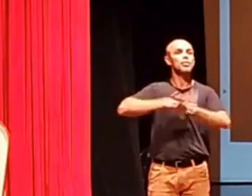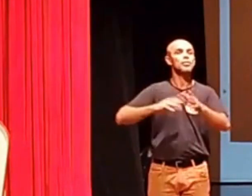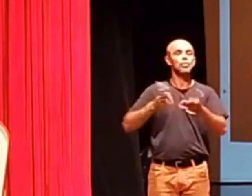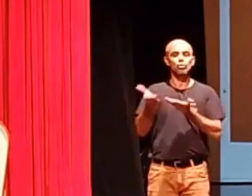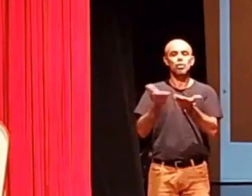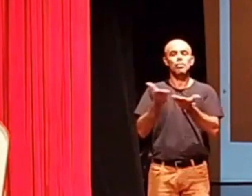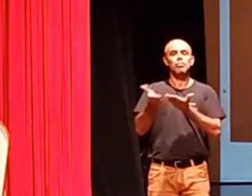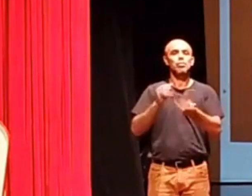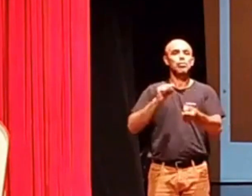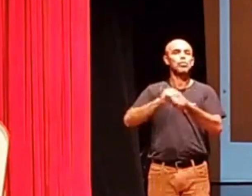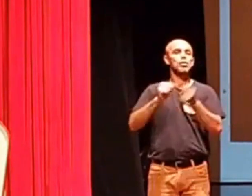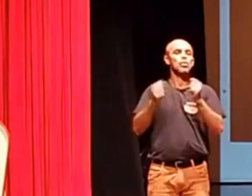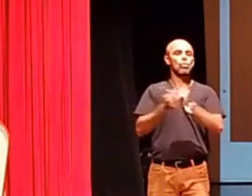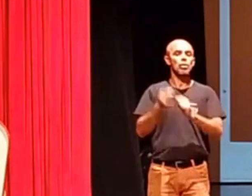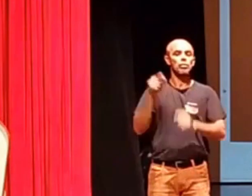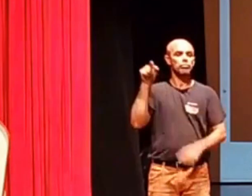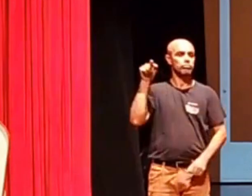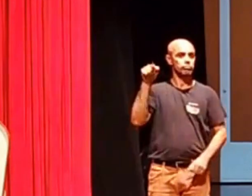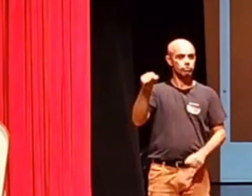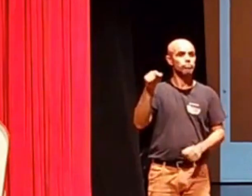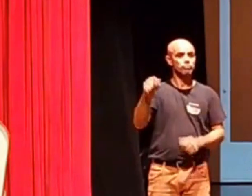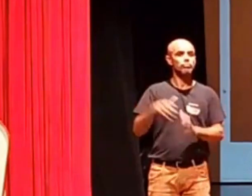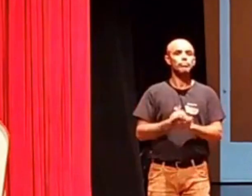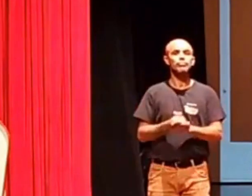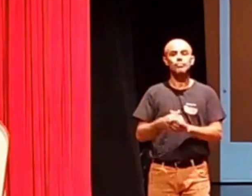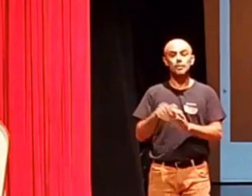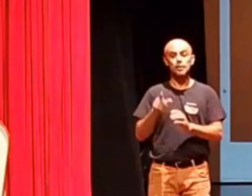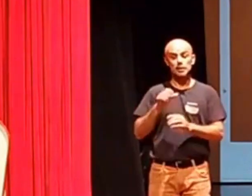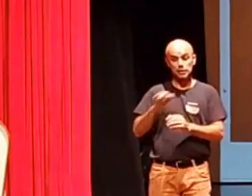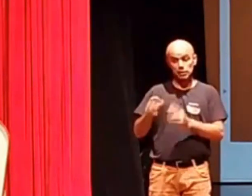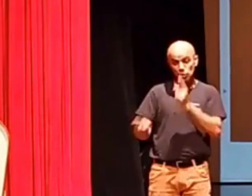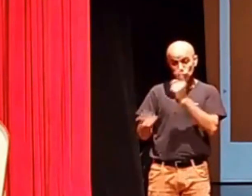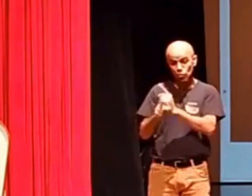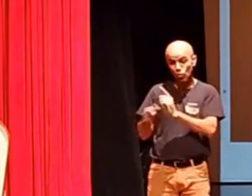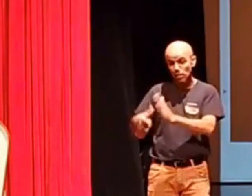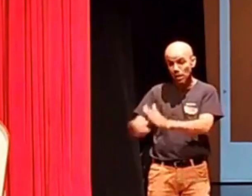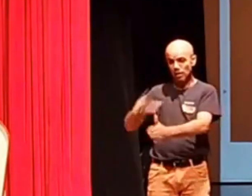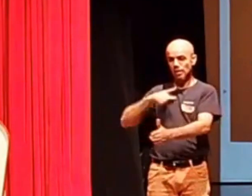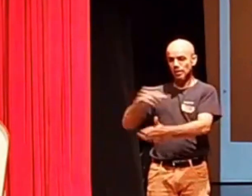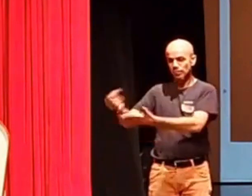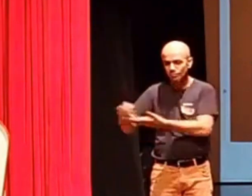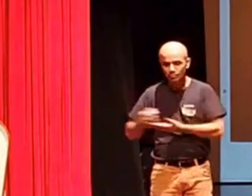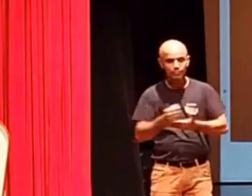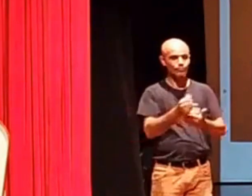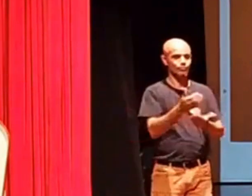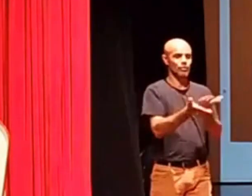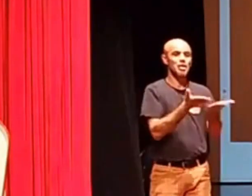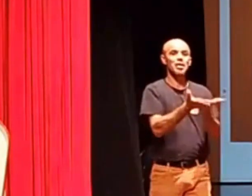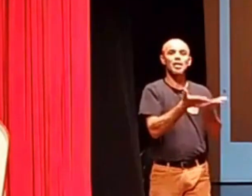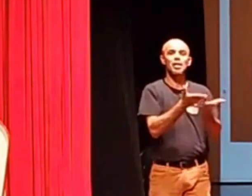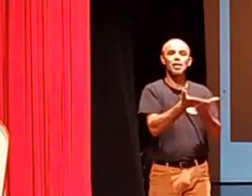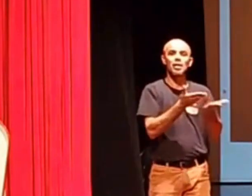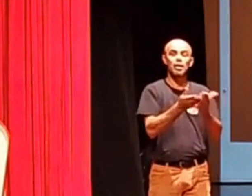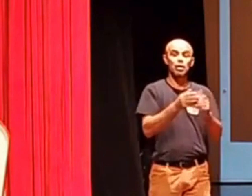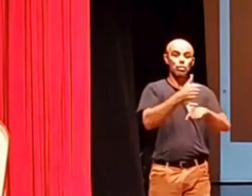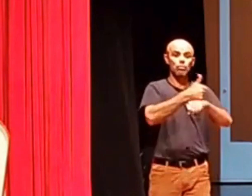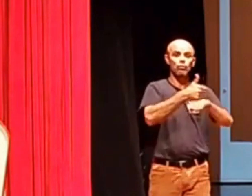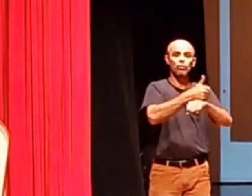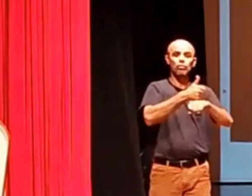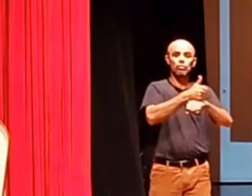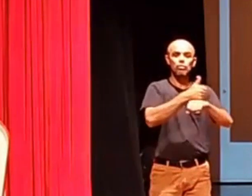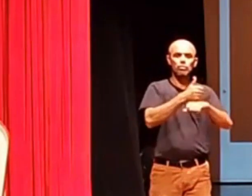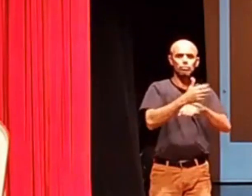se essa criança descobre com antecedência e ela é encaminhada para um tratamento onde o profissional não